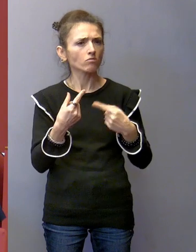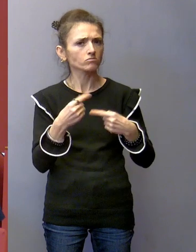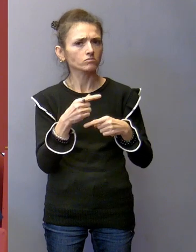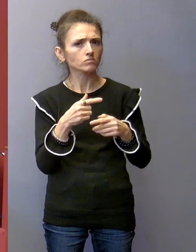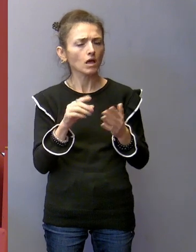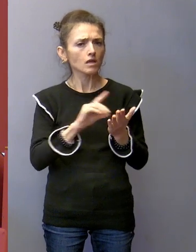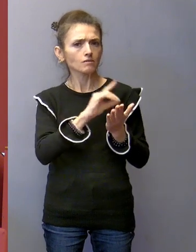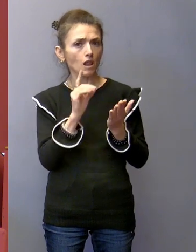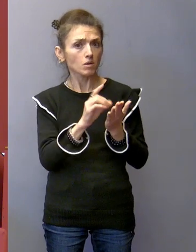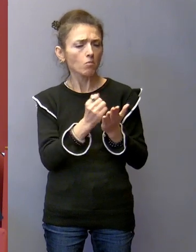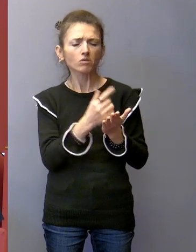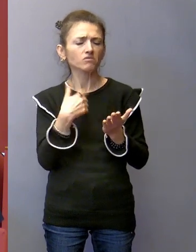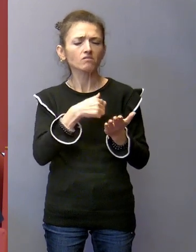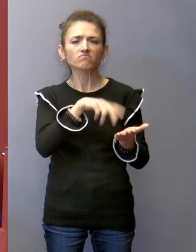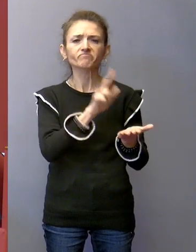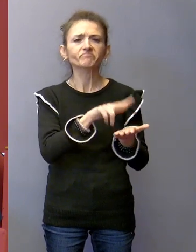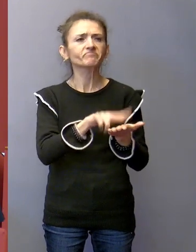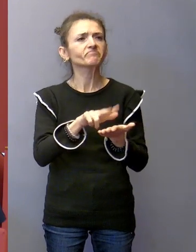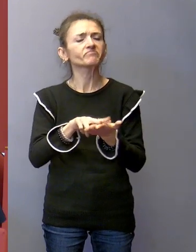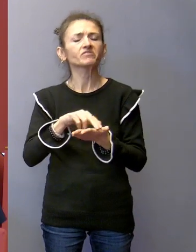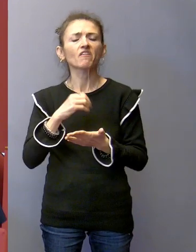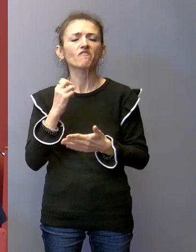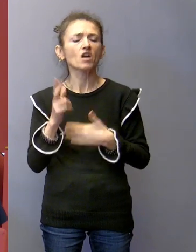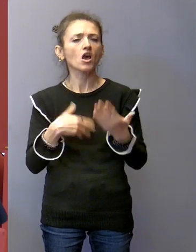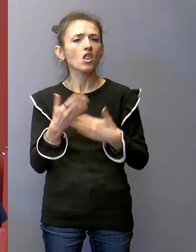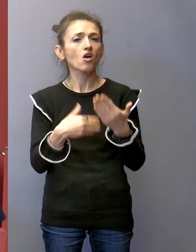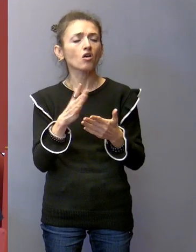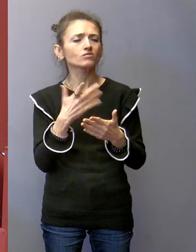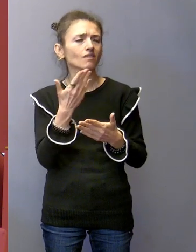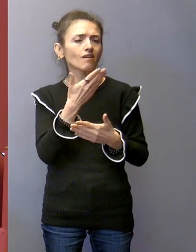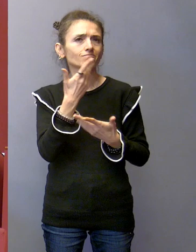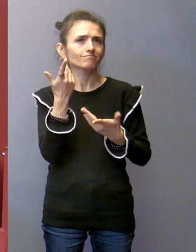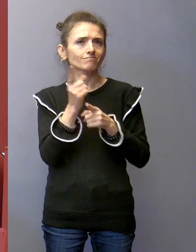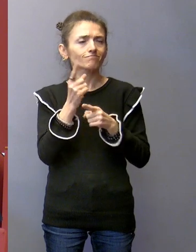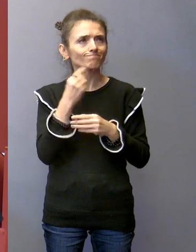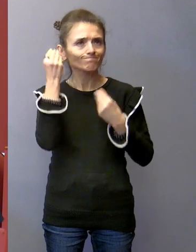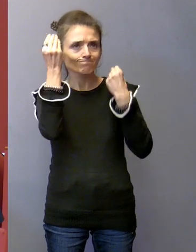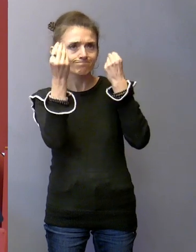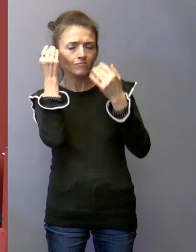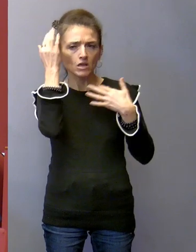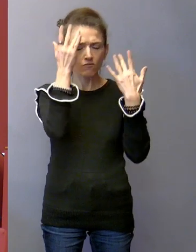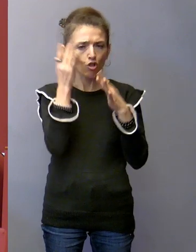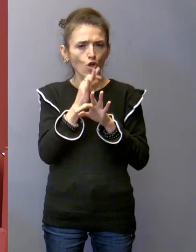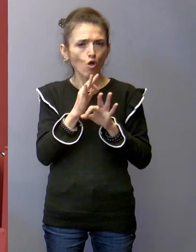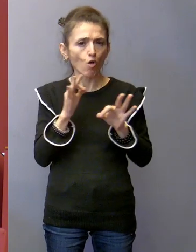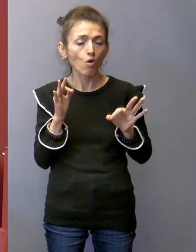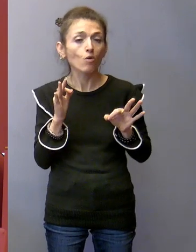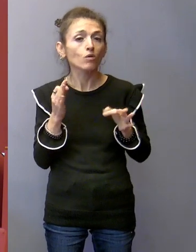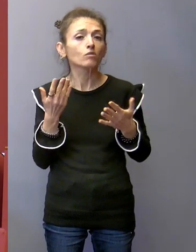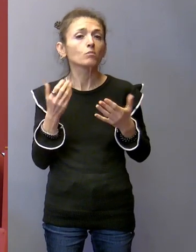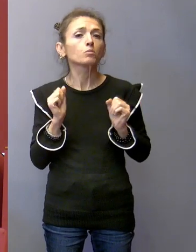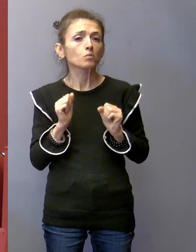le libere così importanti senza la dovuta riflessione alla dovuta meditazione di non creare dei presupposti per cui tra qualche